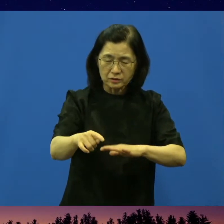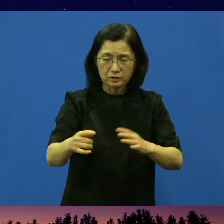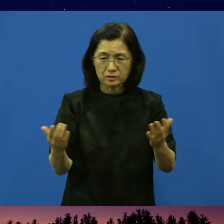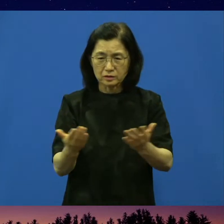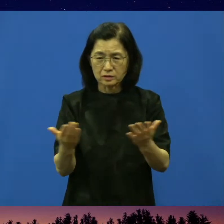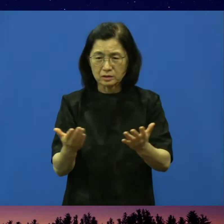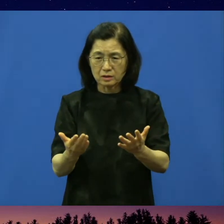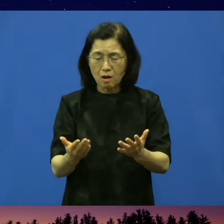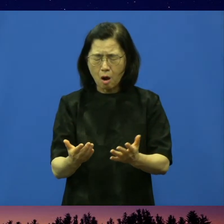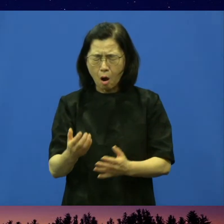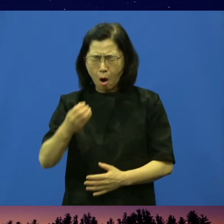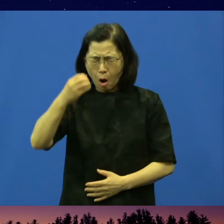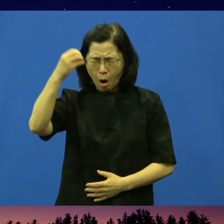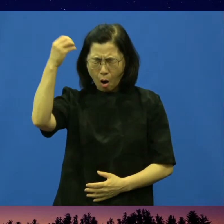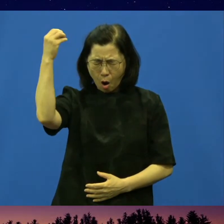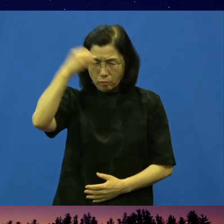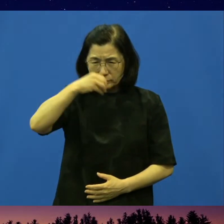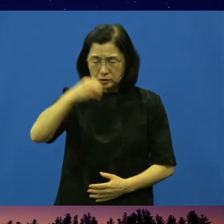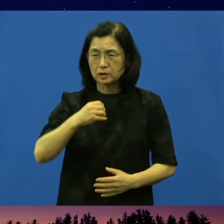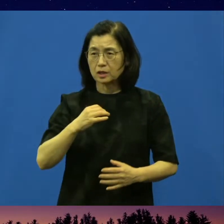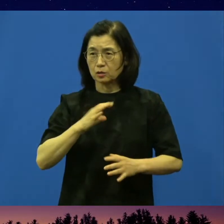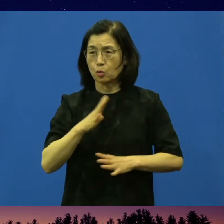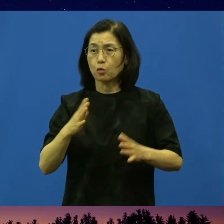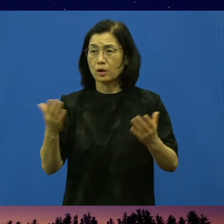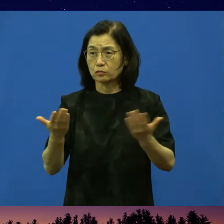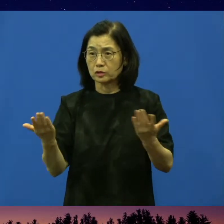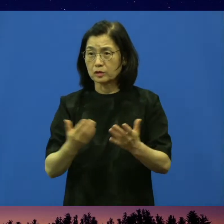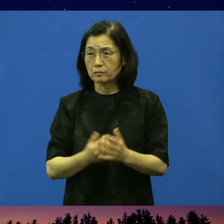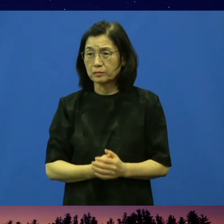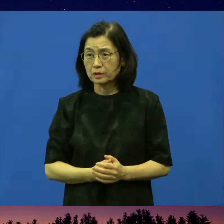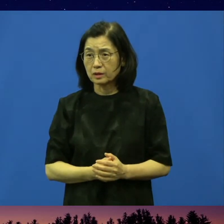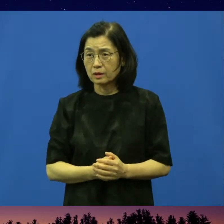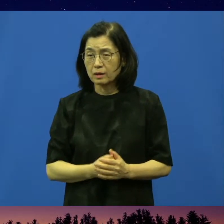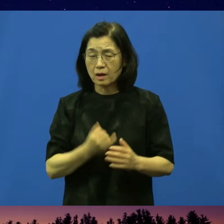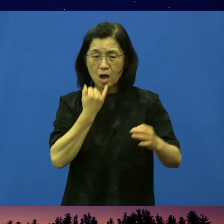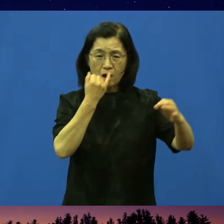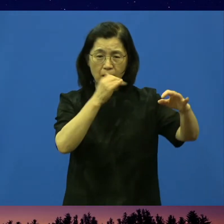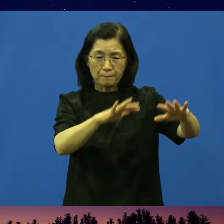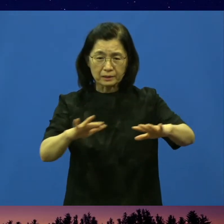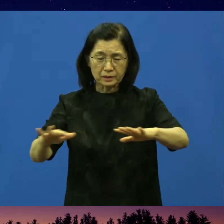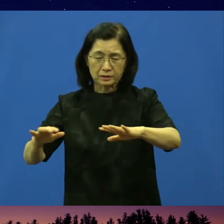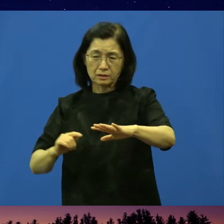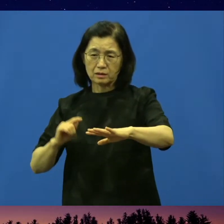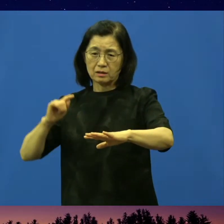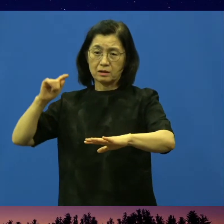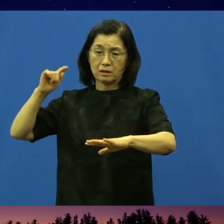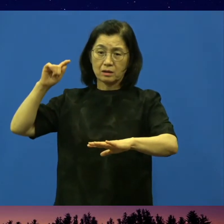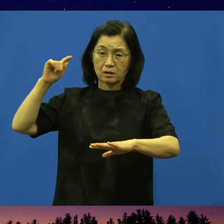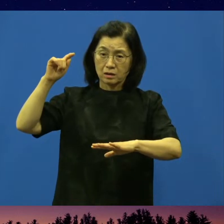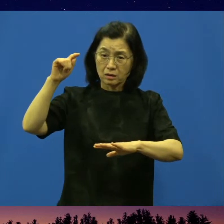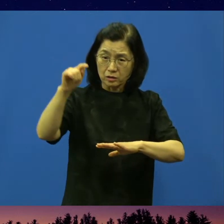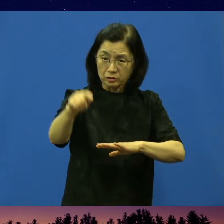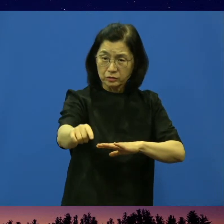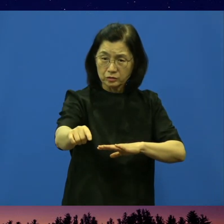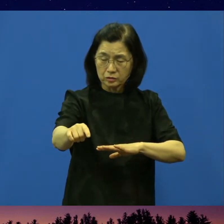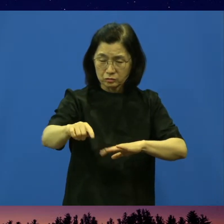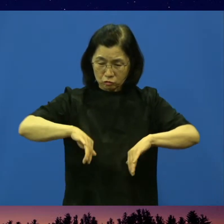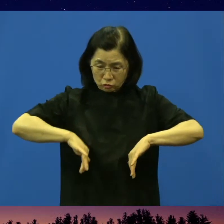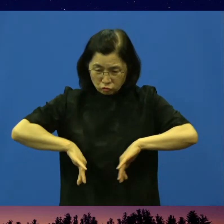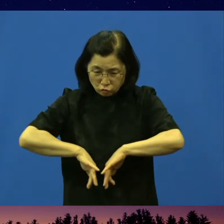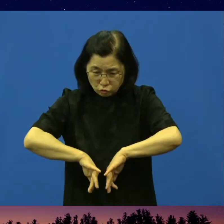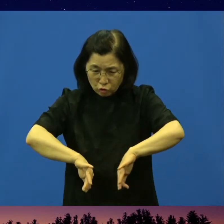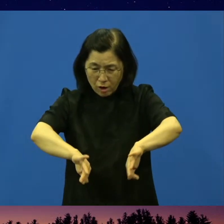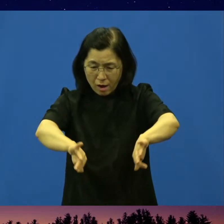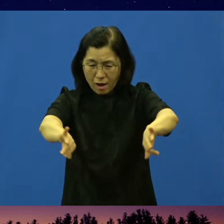여러분. 한번 생각해 보세요. 홍해를 건넌다는 게 이게 그냥 일어난 게 아니거든요. 이스라엘 백성의